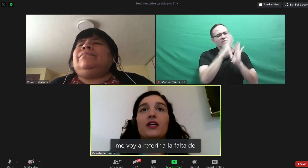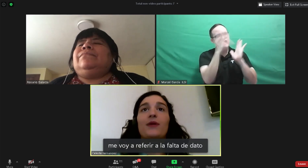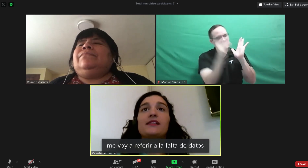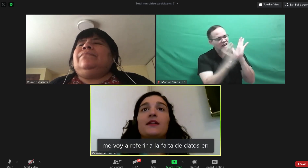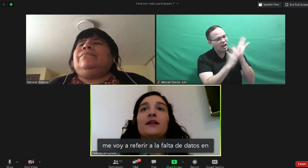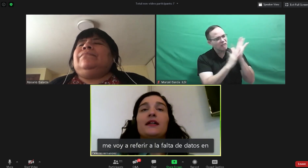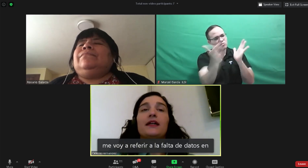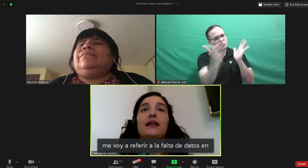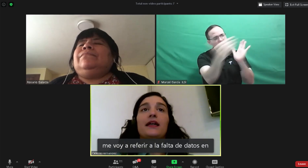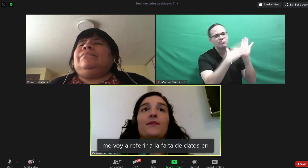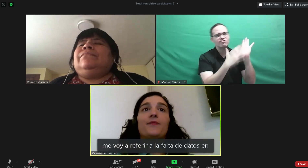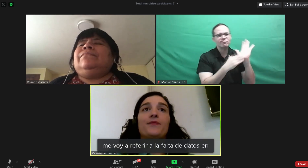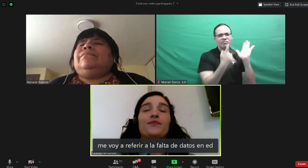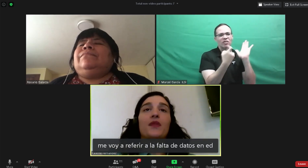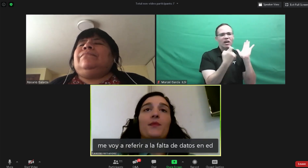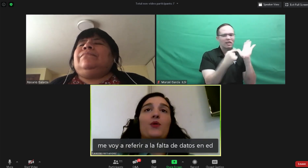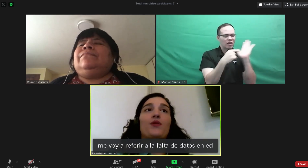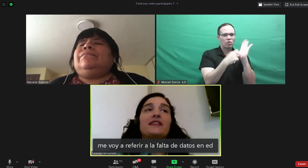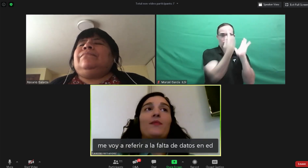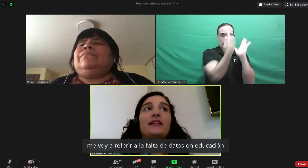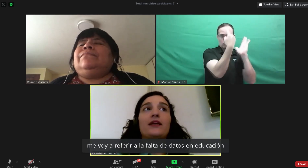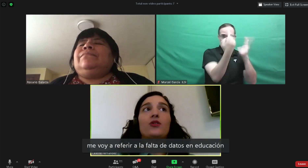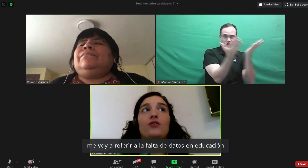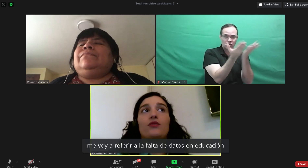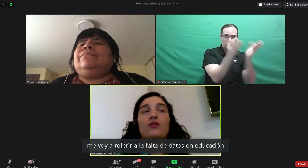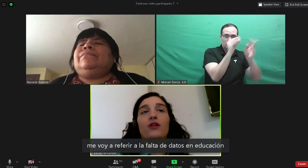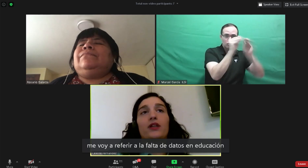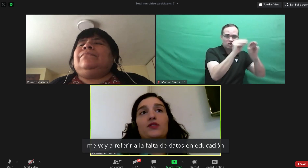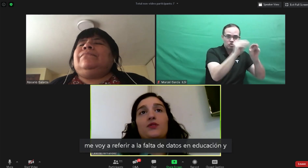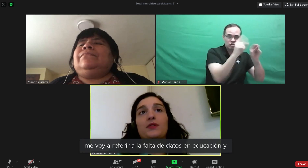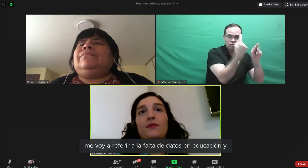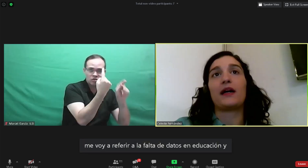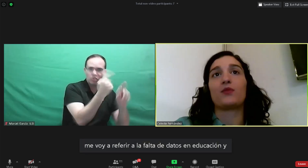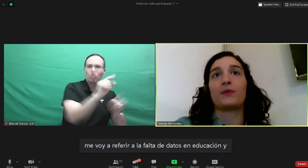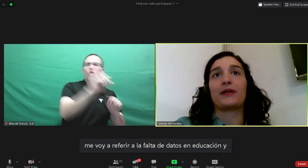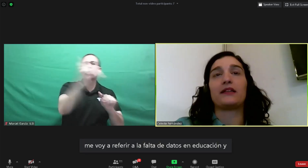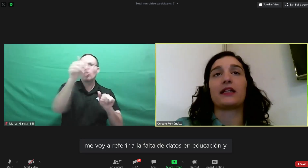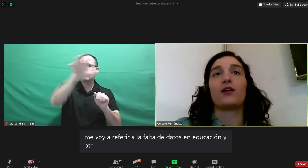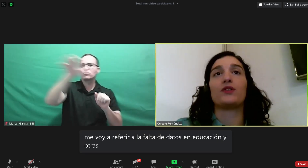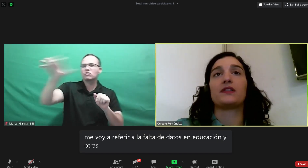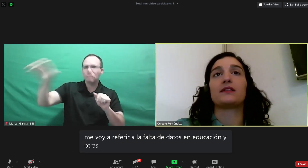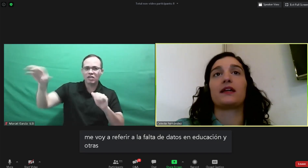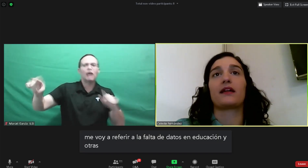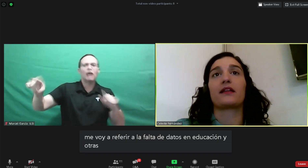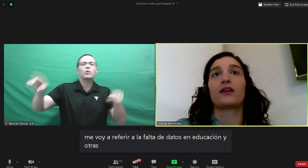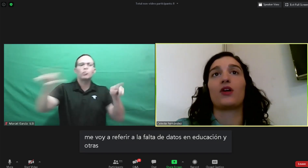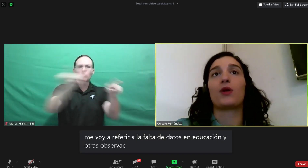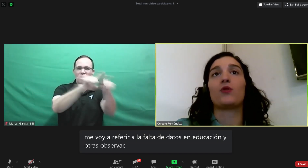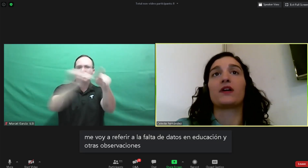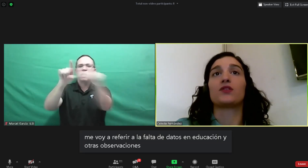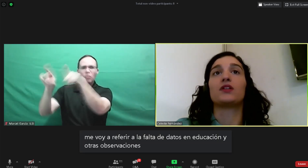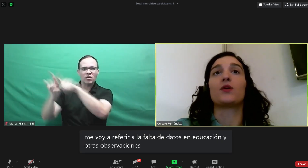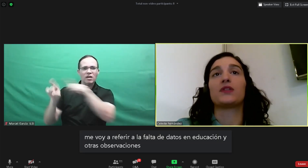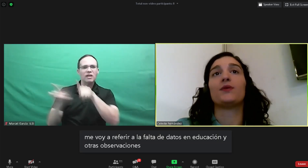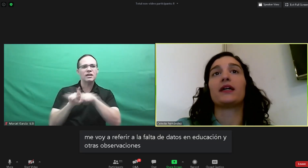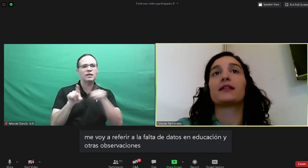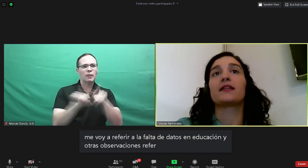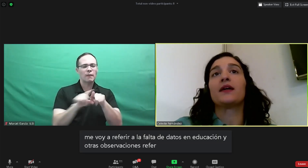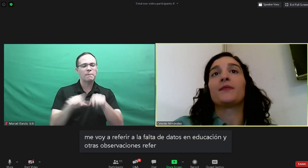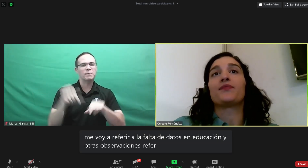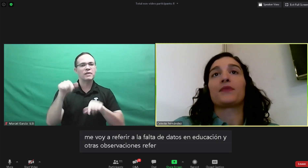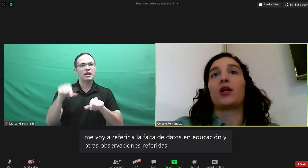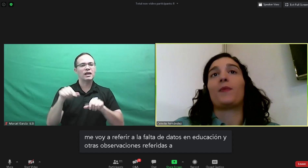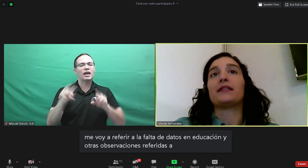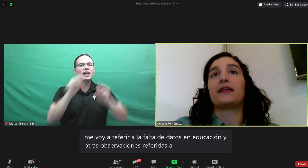y a otros temas. Pero bueno, básicamente lo que nosotros observamos a partir del trabajo de incidencia de la Red Regional por la Educación Inclusiva